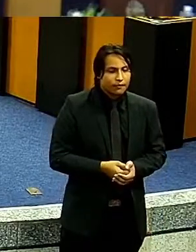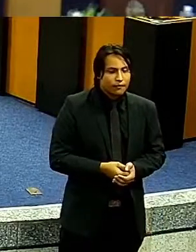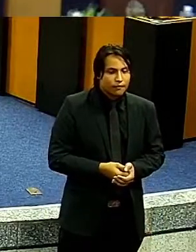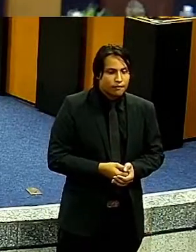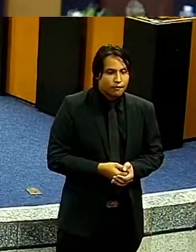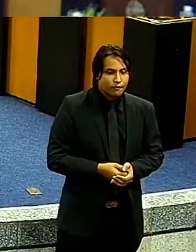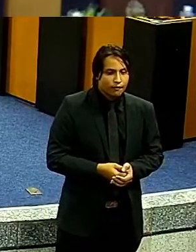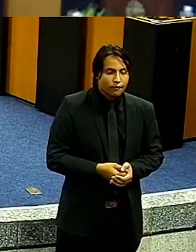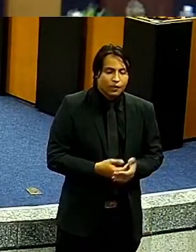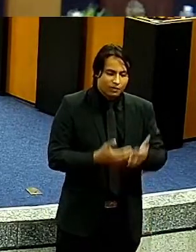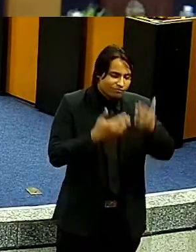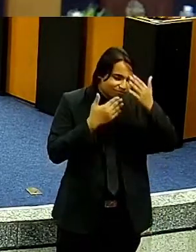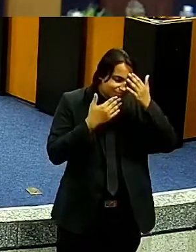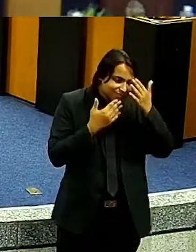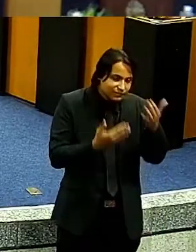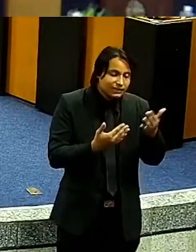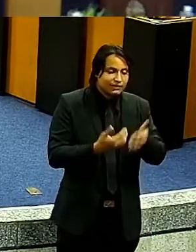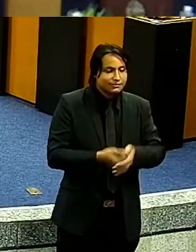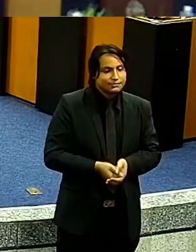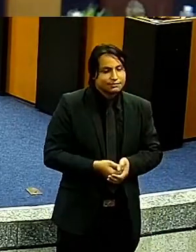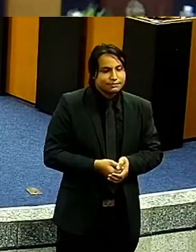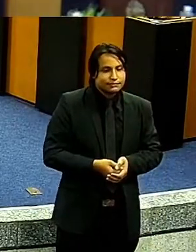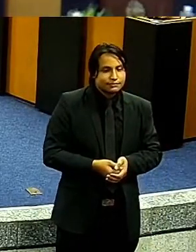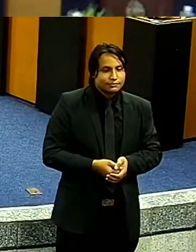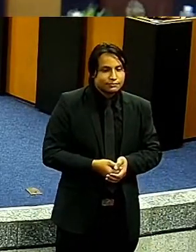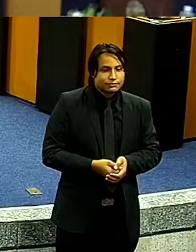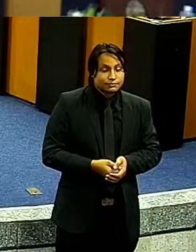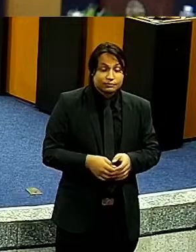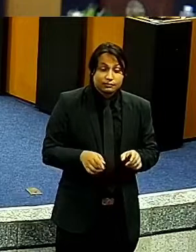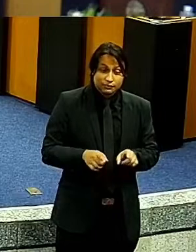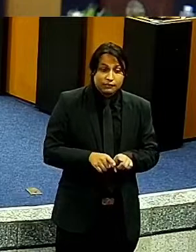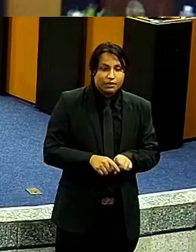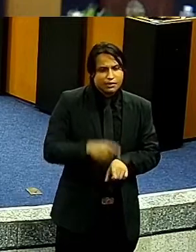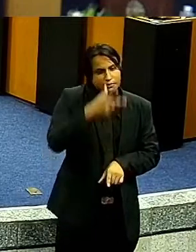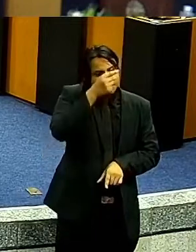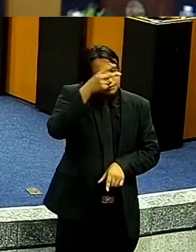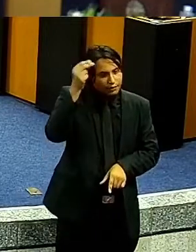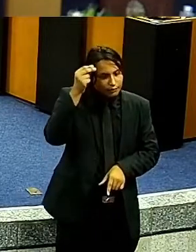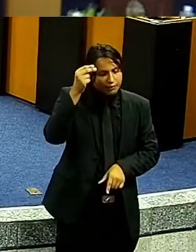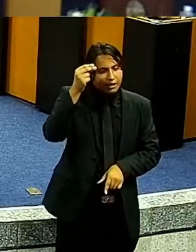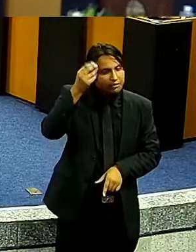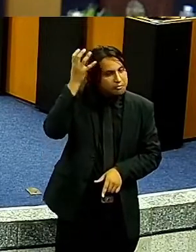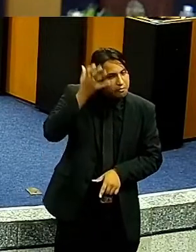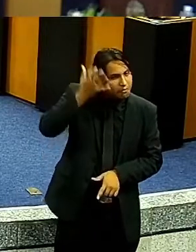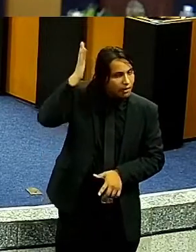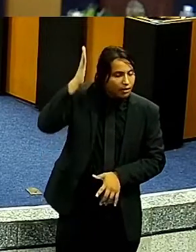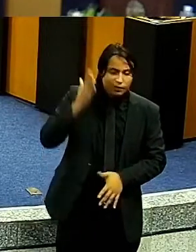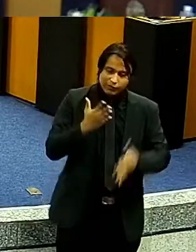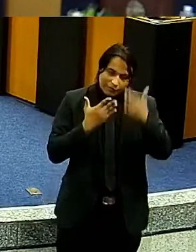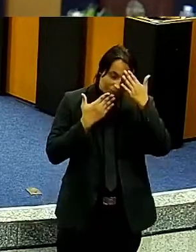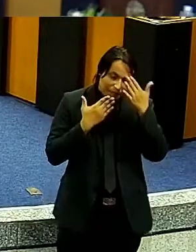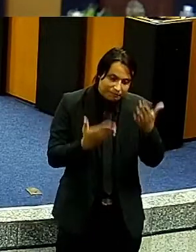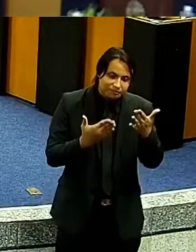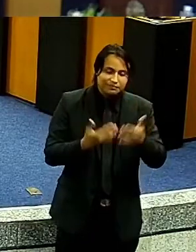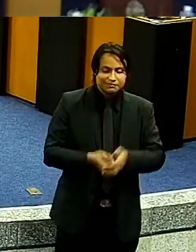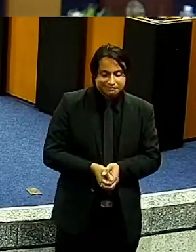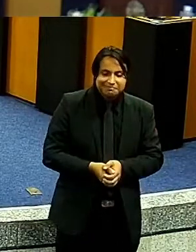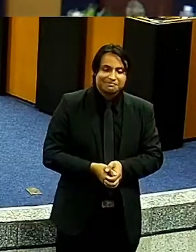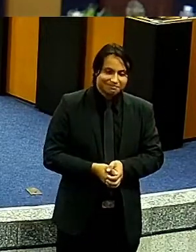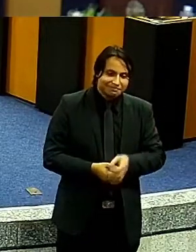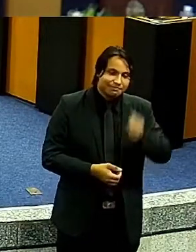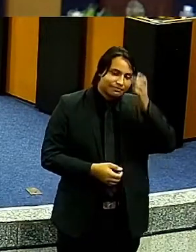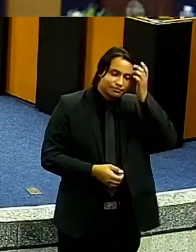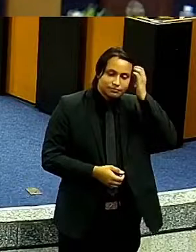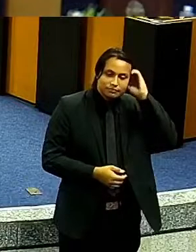OAB muito obrigado por sua presença Senor Prefeito Eduardo BR Obrigado por sua presença